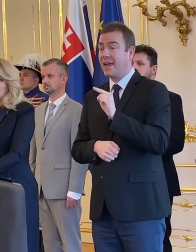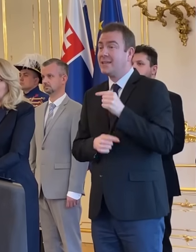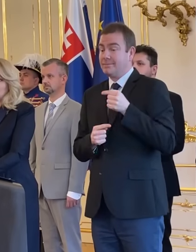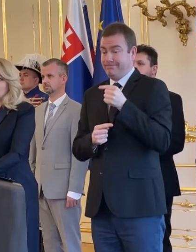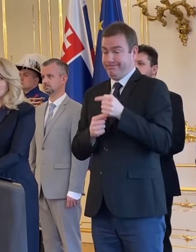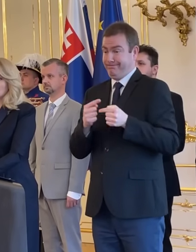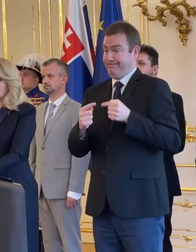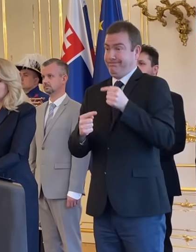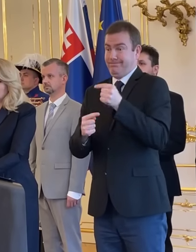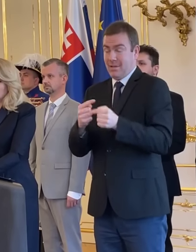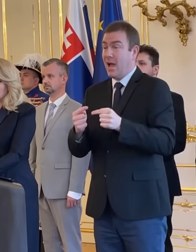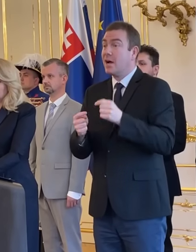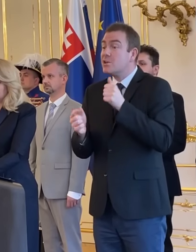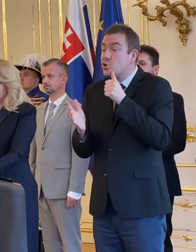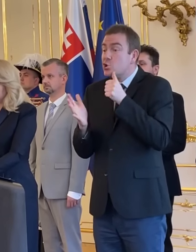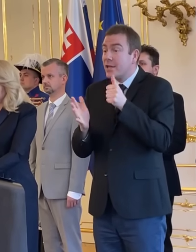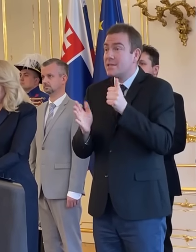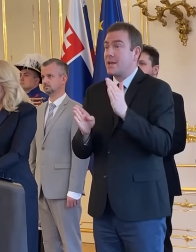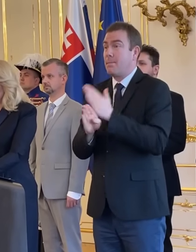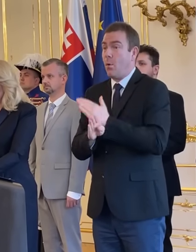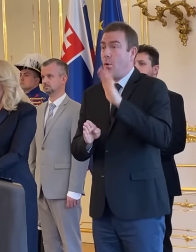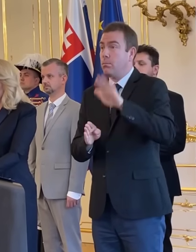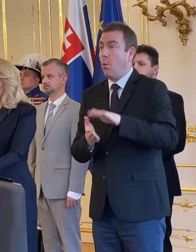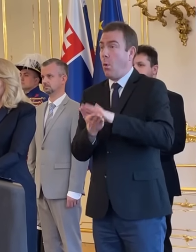bola doručená až po 6 dňoch.